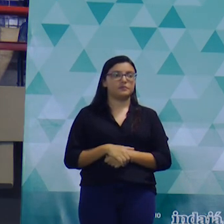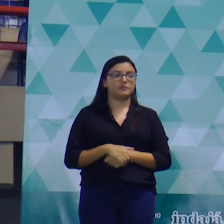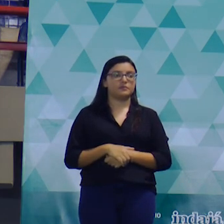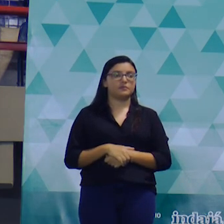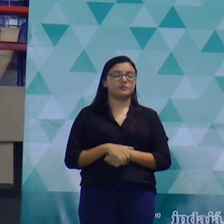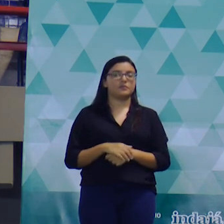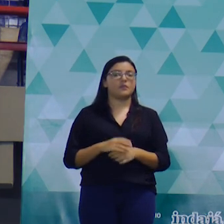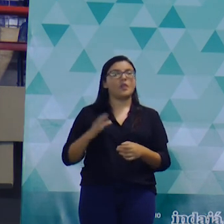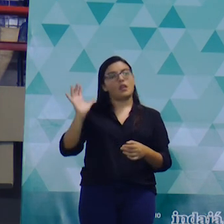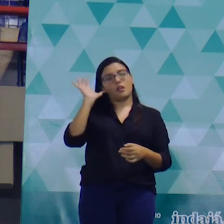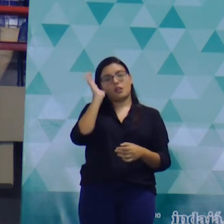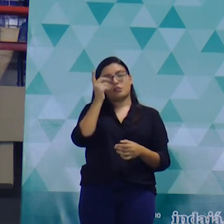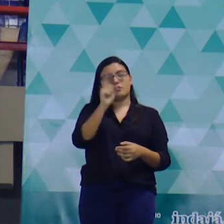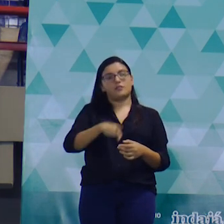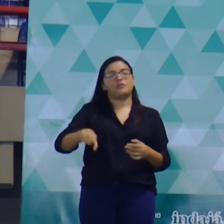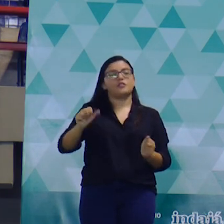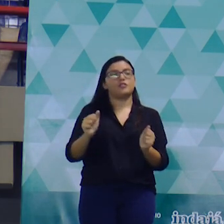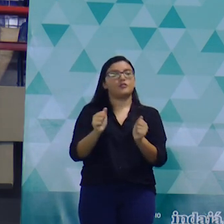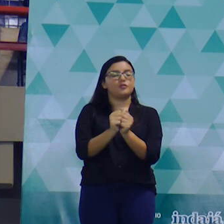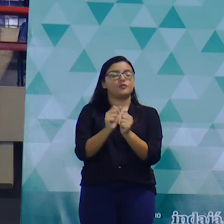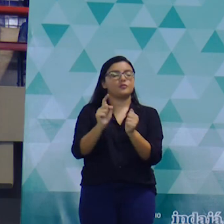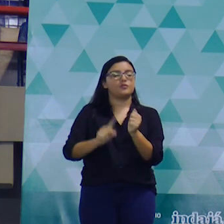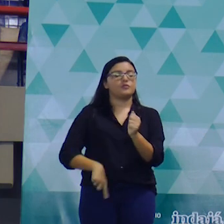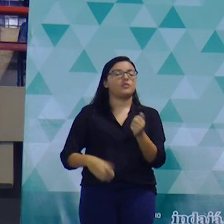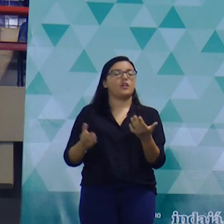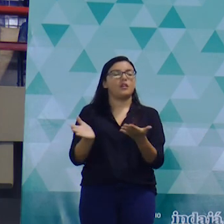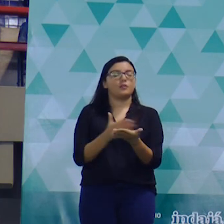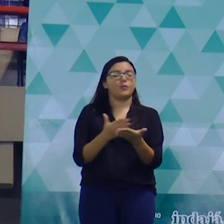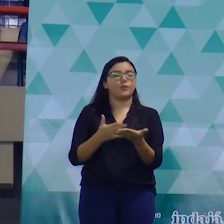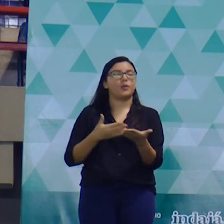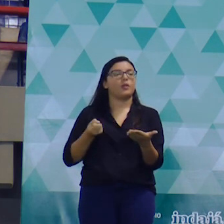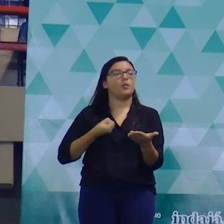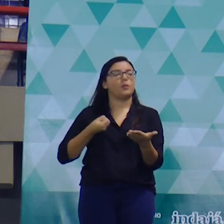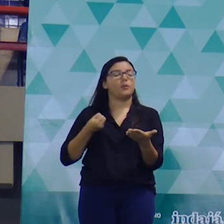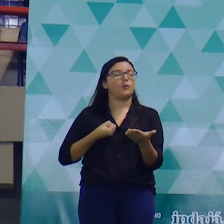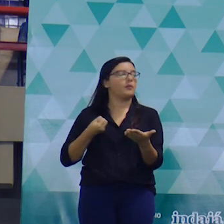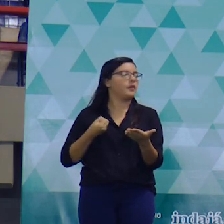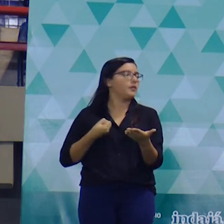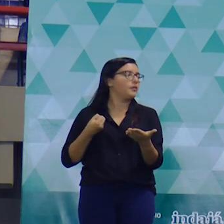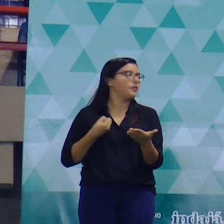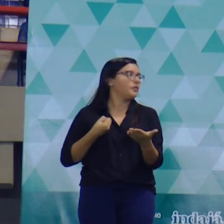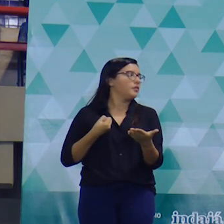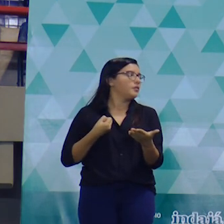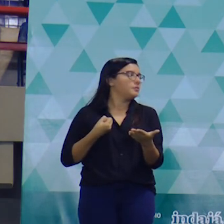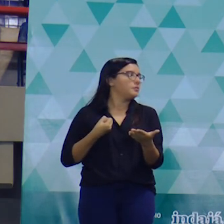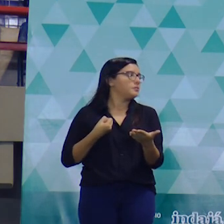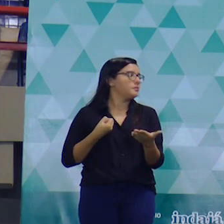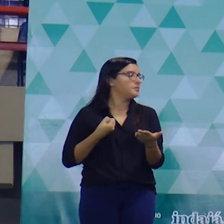Eu vou resolver agora com vocês a questão... Deixa eu procurar.